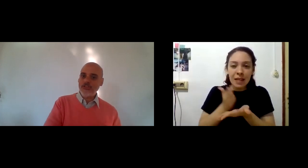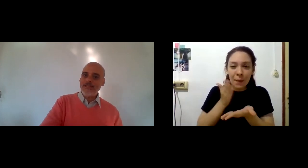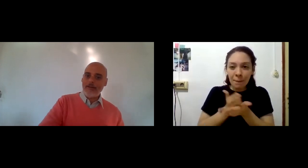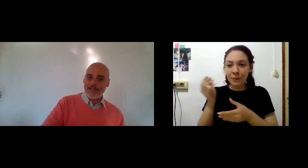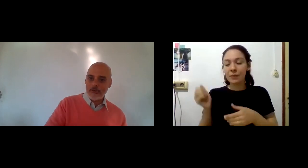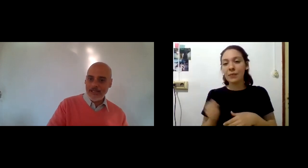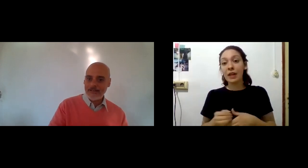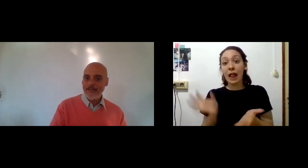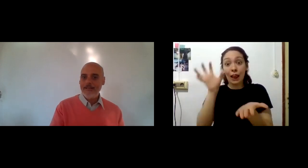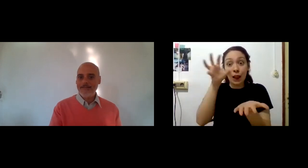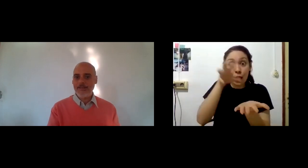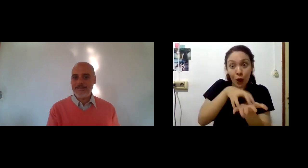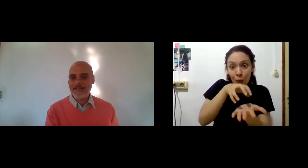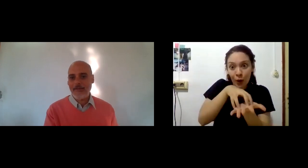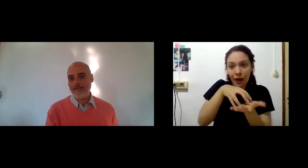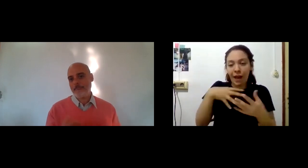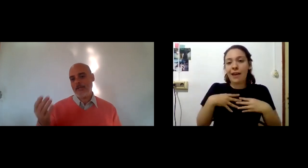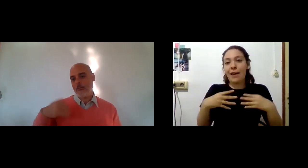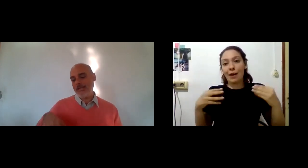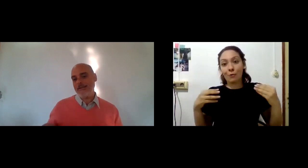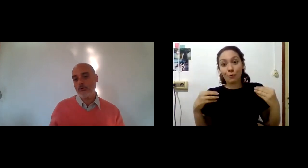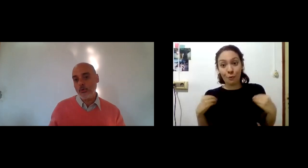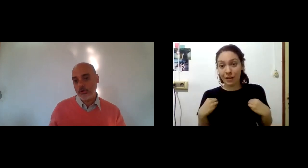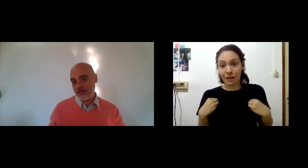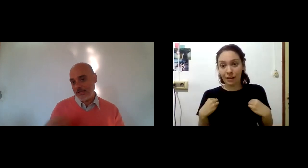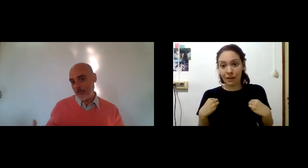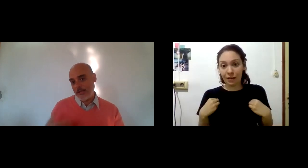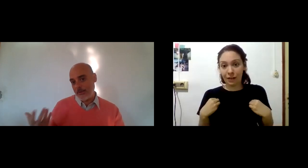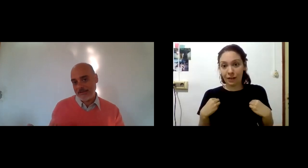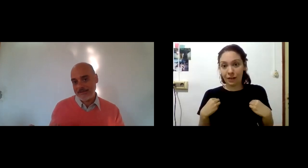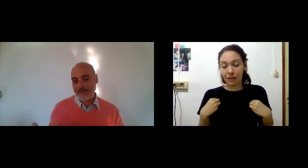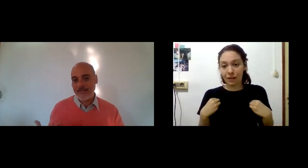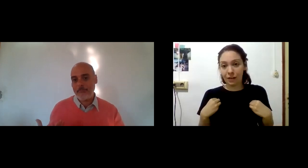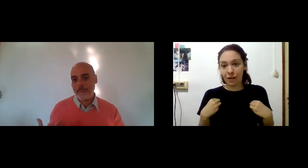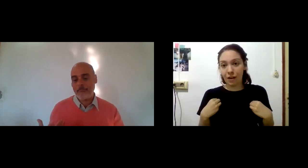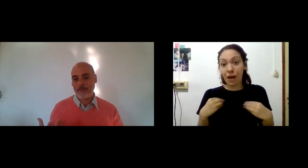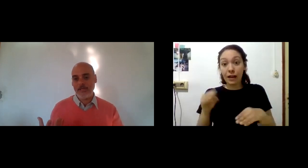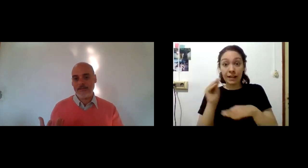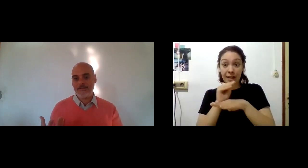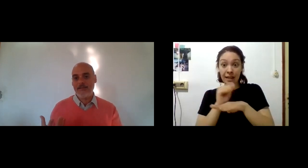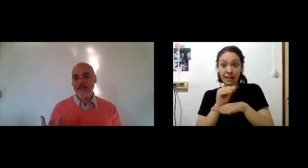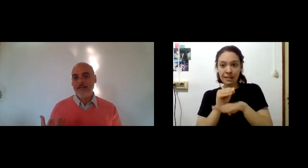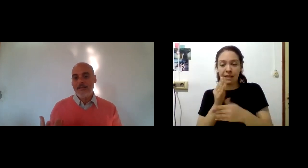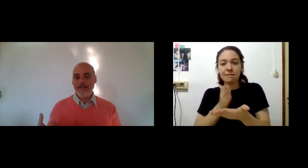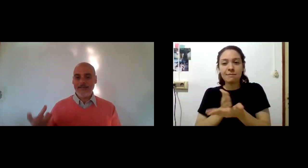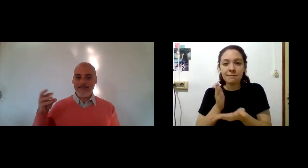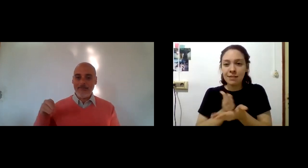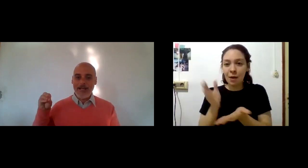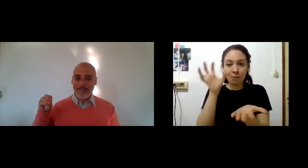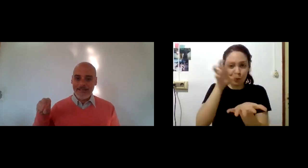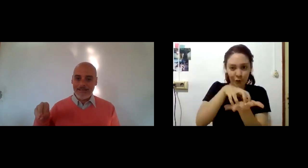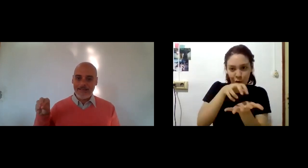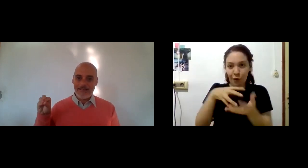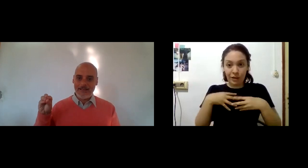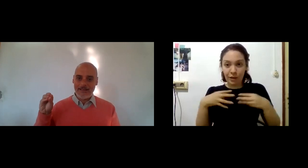cursos no se dictaban en la UDELAR, sino que se dictaban, como eran nocturnos, era después que la escuela estaba cerrada para estudiantes, se